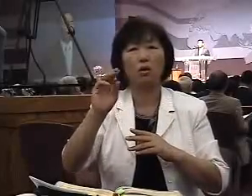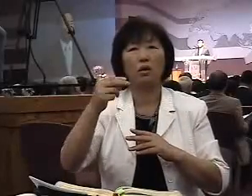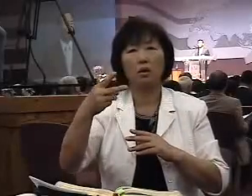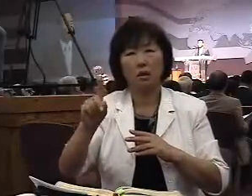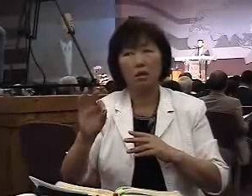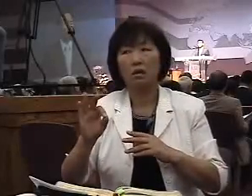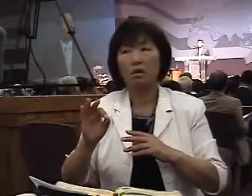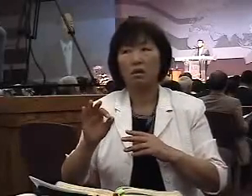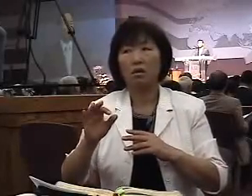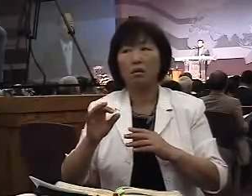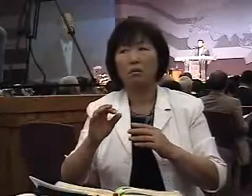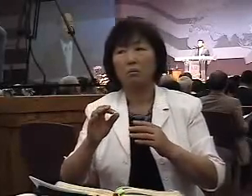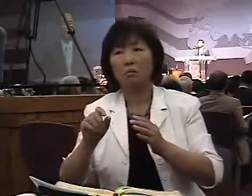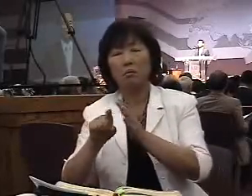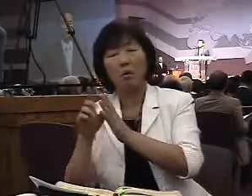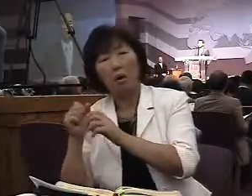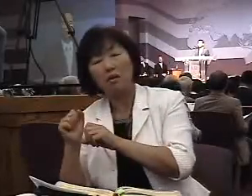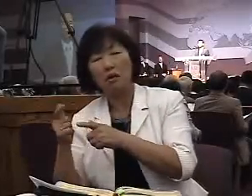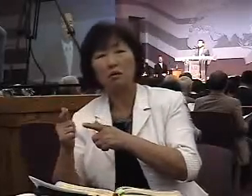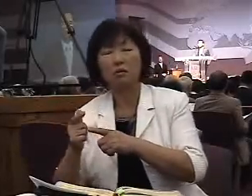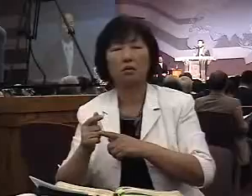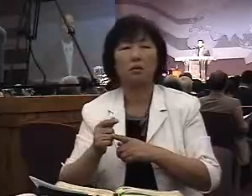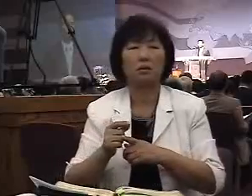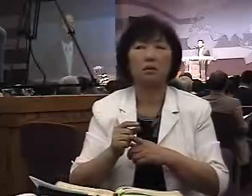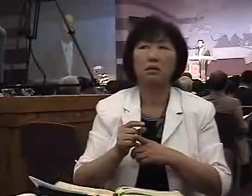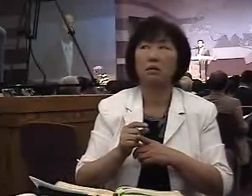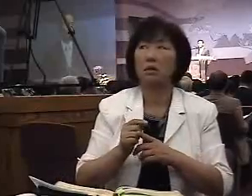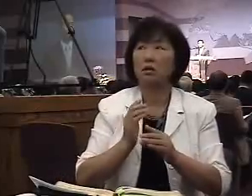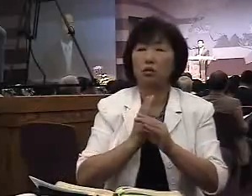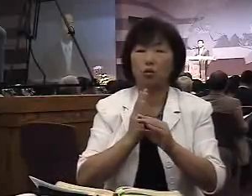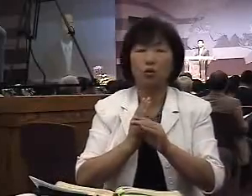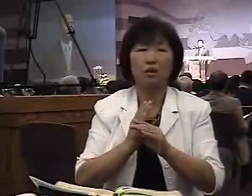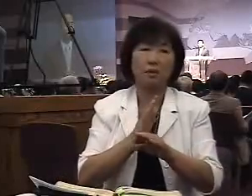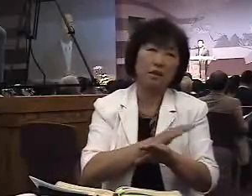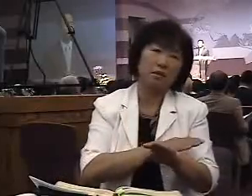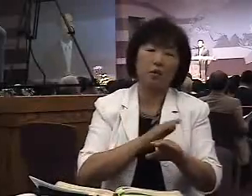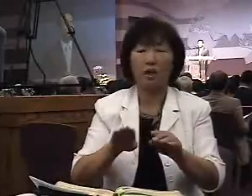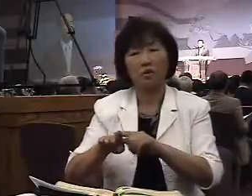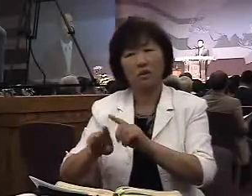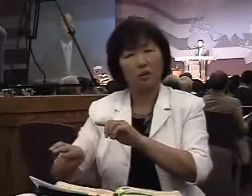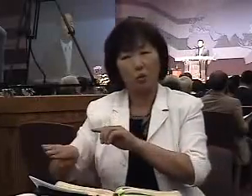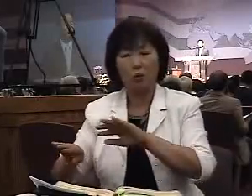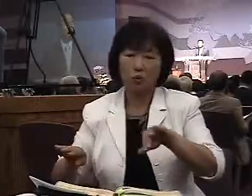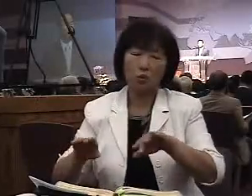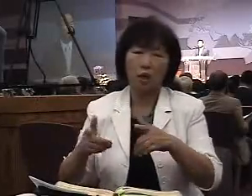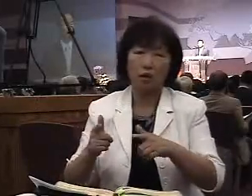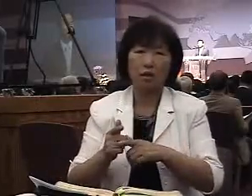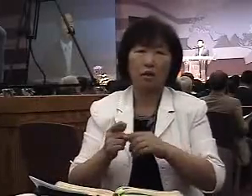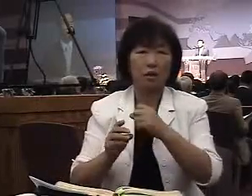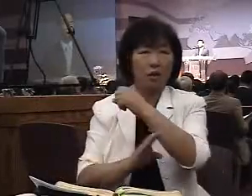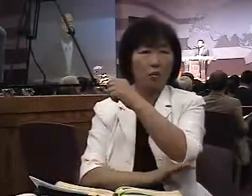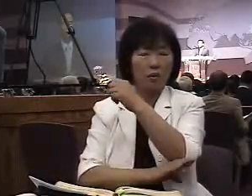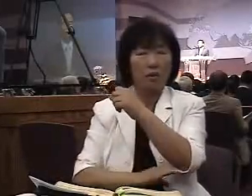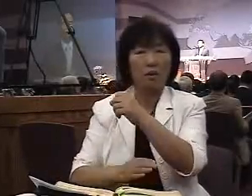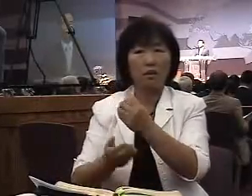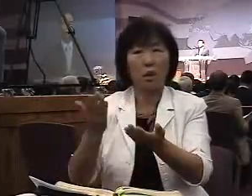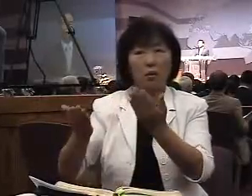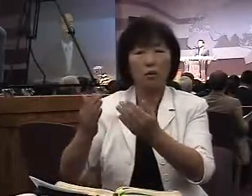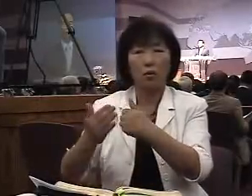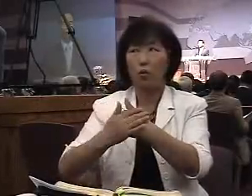휩쓸리지도 않고 이념에 따라가지도 않습니다. 저희는 중립입니다. 그러나 커뮤니티에서 하는 일을 도와주는